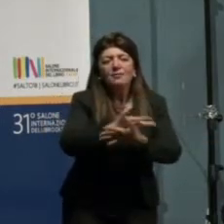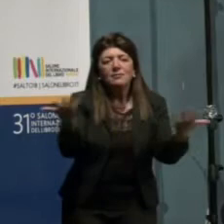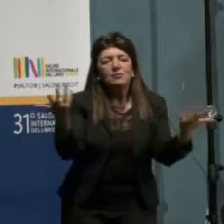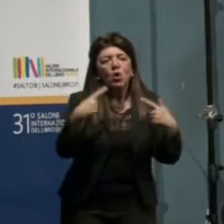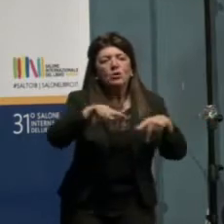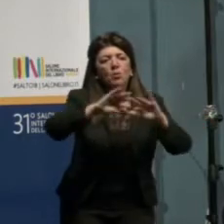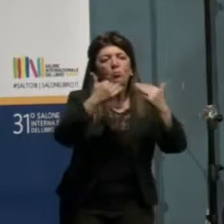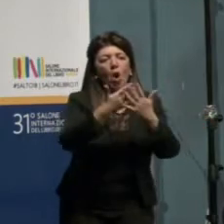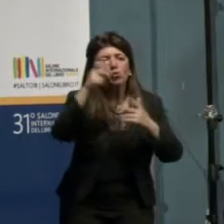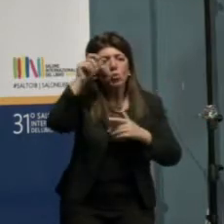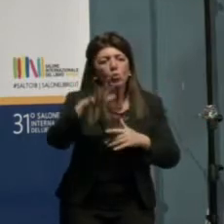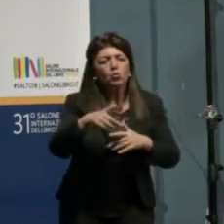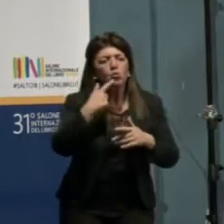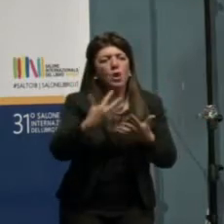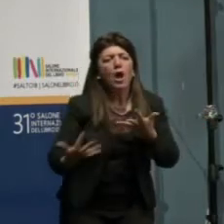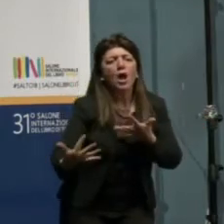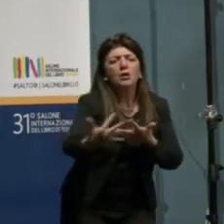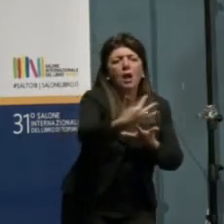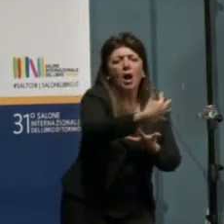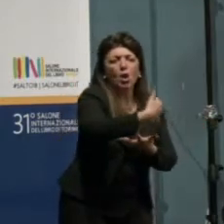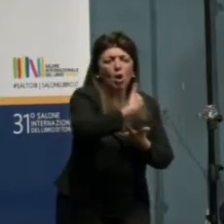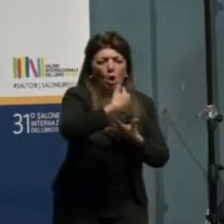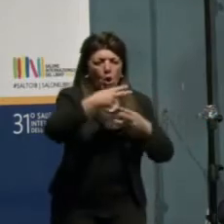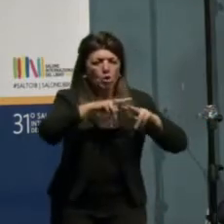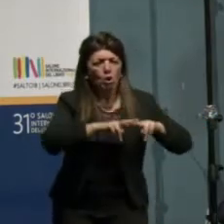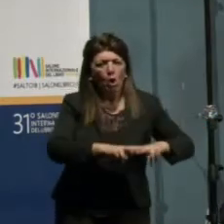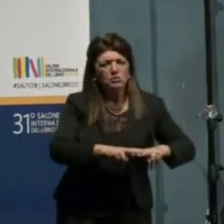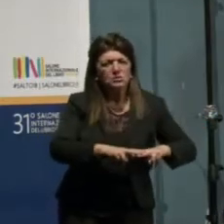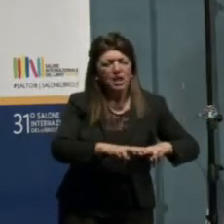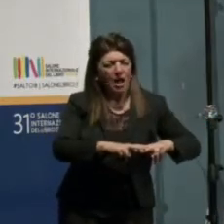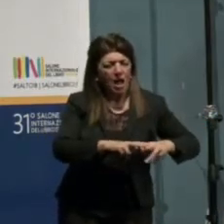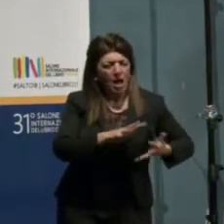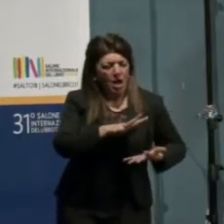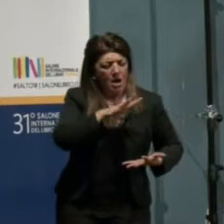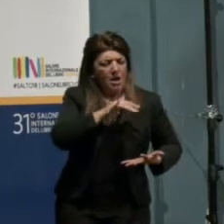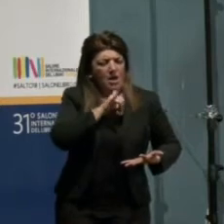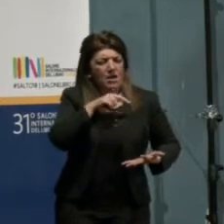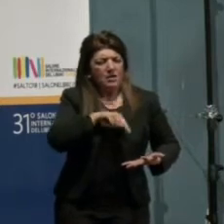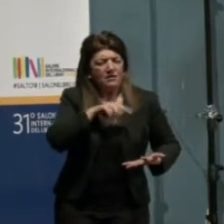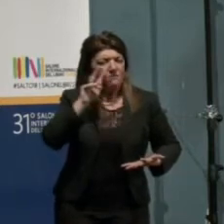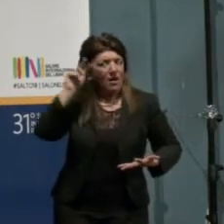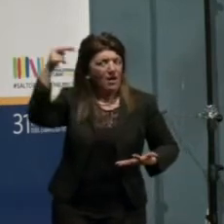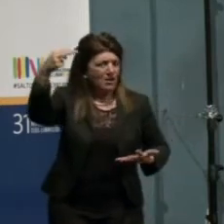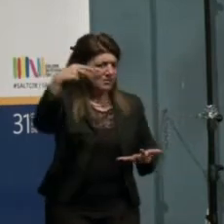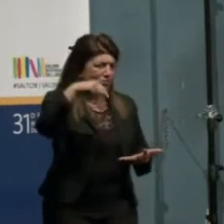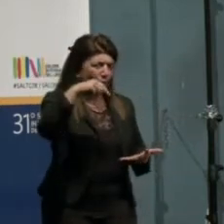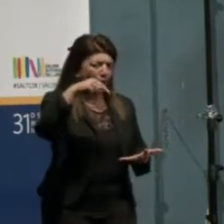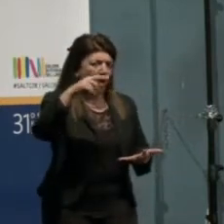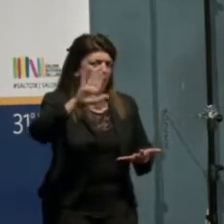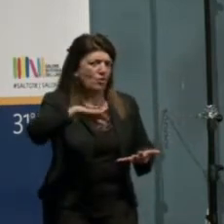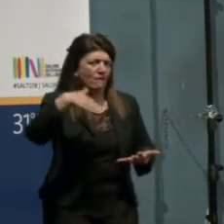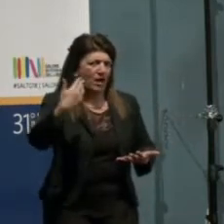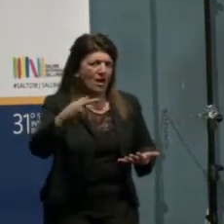raccogliere conservare tenere come qualcosa di prezioso è quello sguardo questo ha coinvolto in pieno